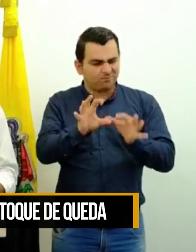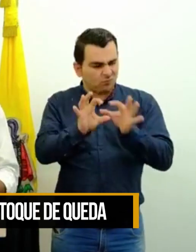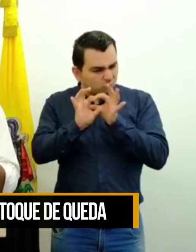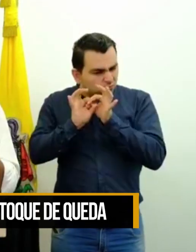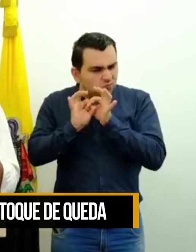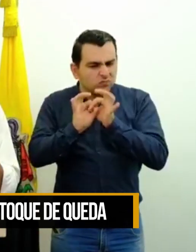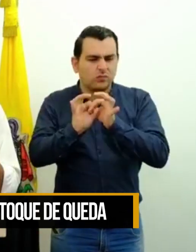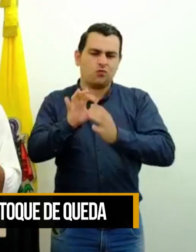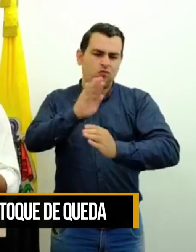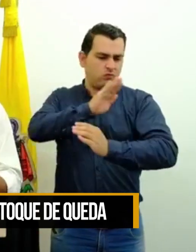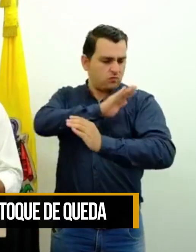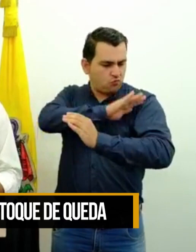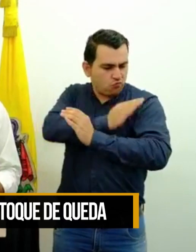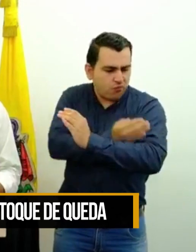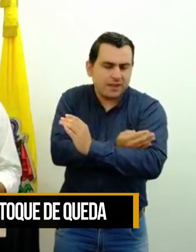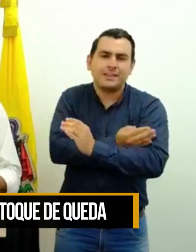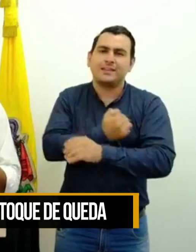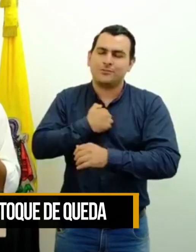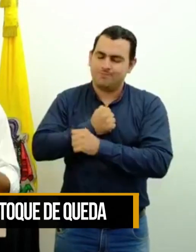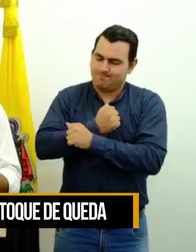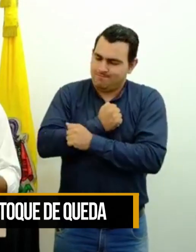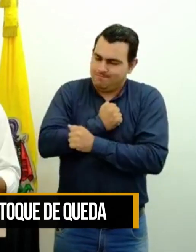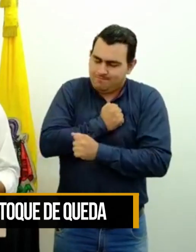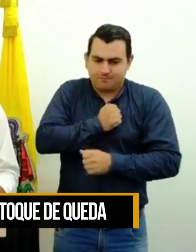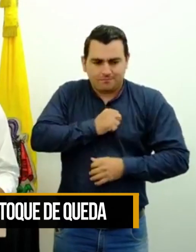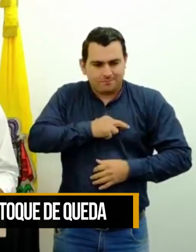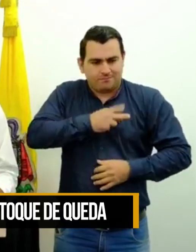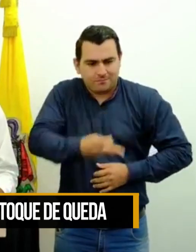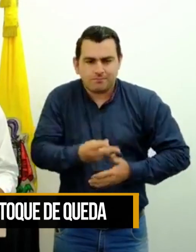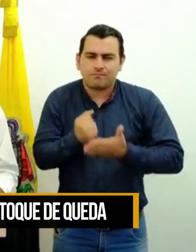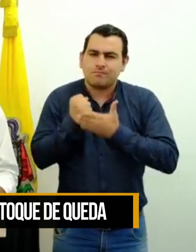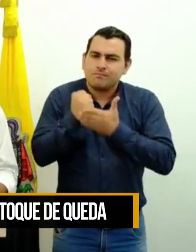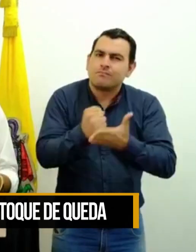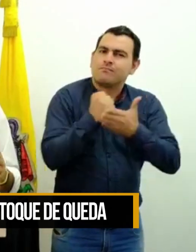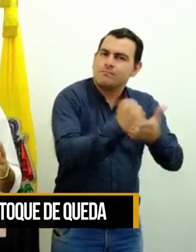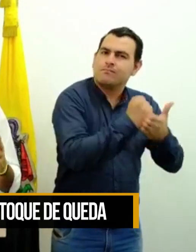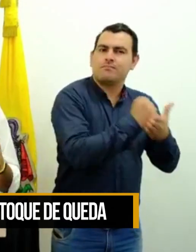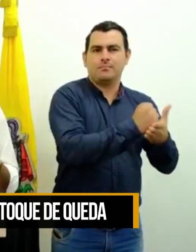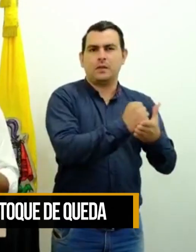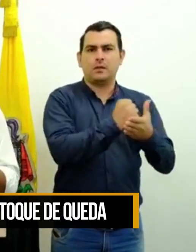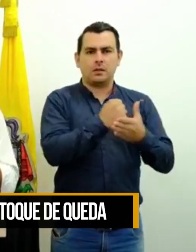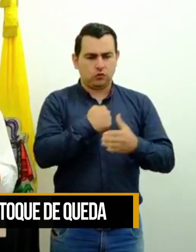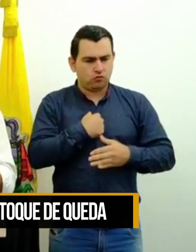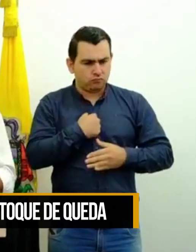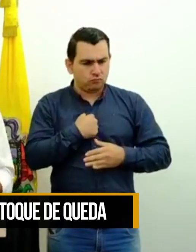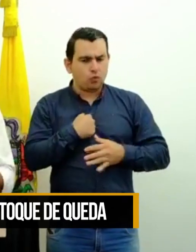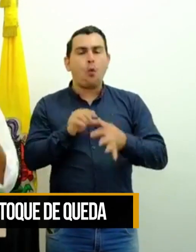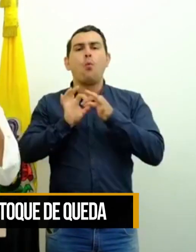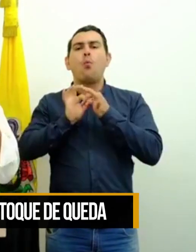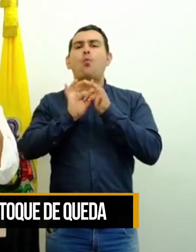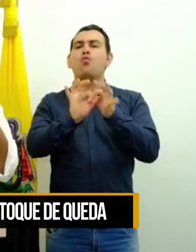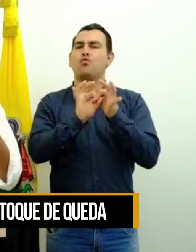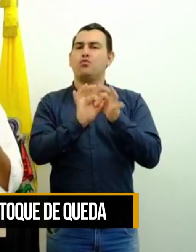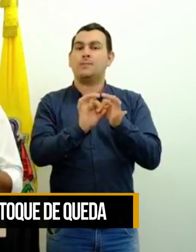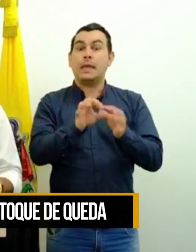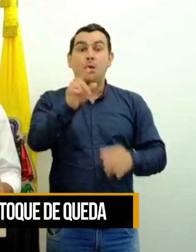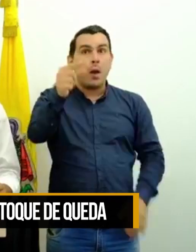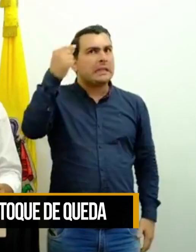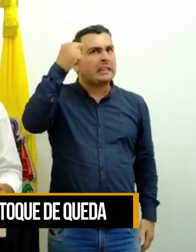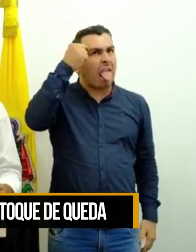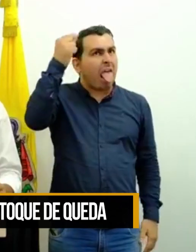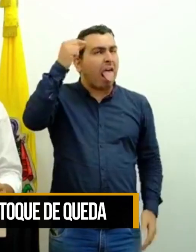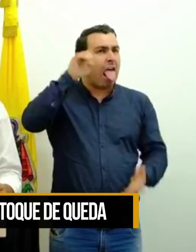mantengamos esa solidaridad, ese espíritu colaborativo y esa capacidad de unión, ese cambio de